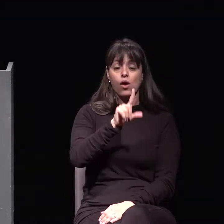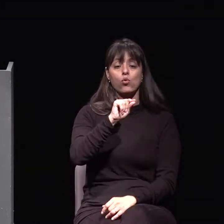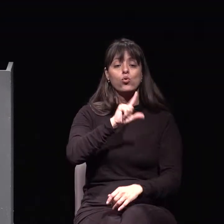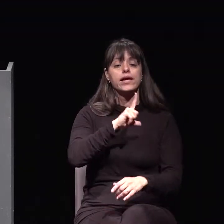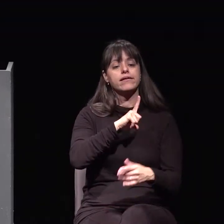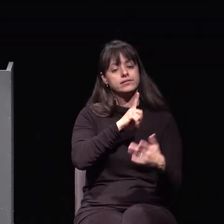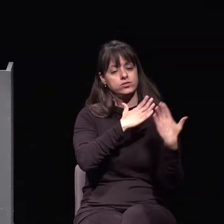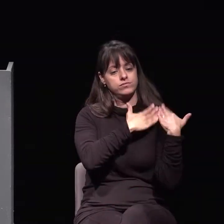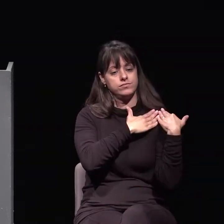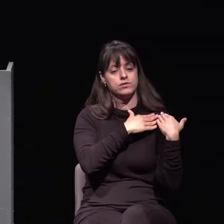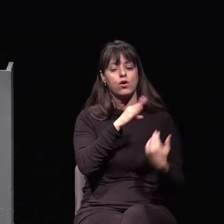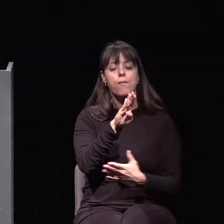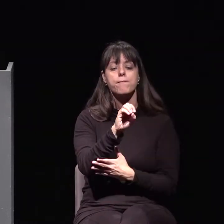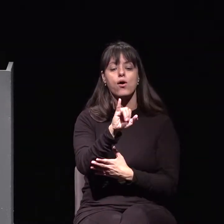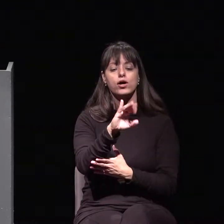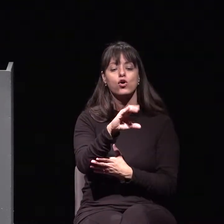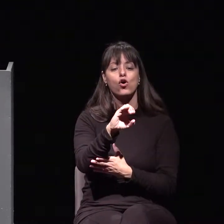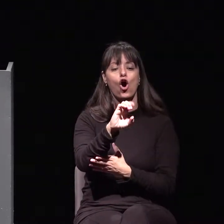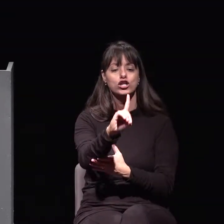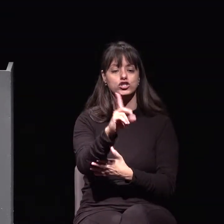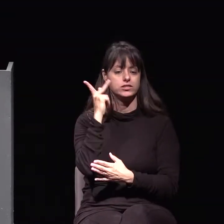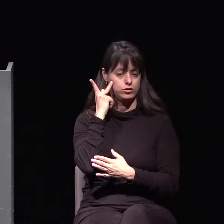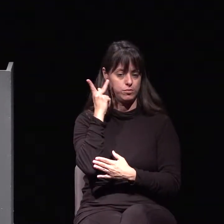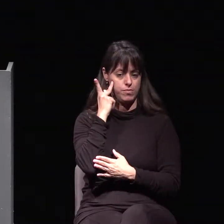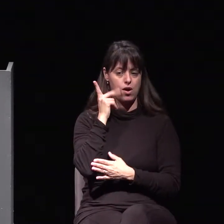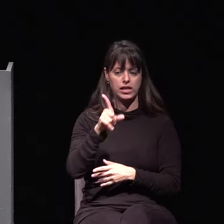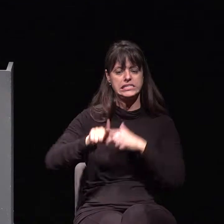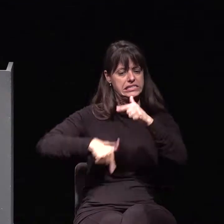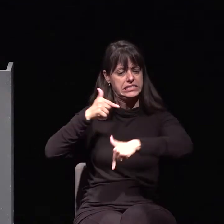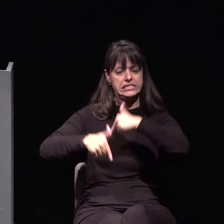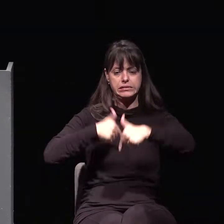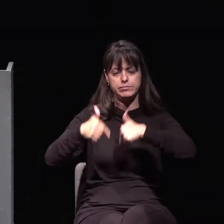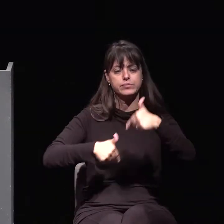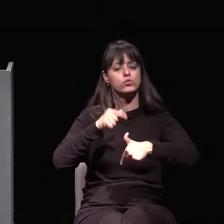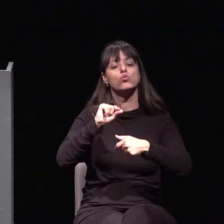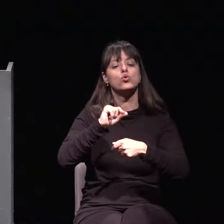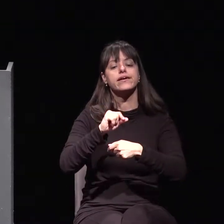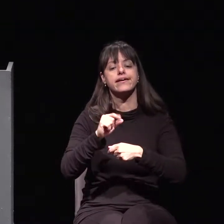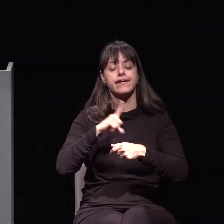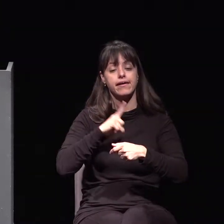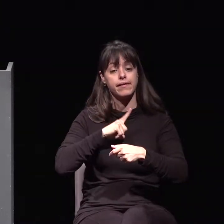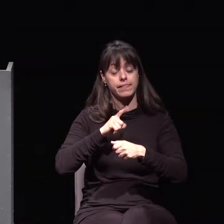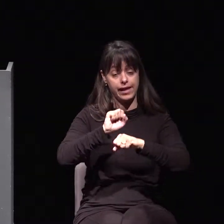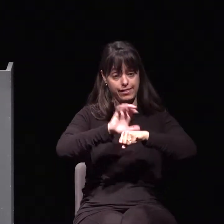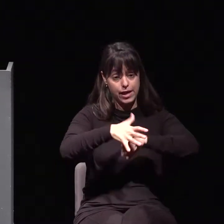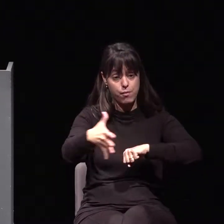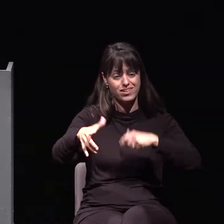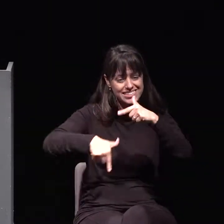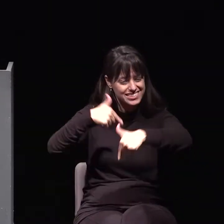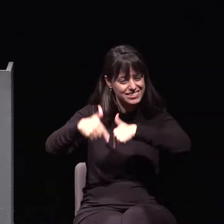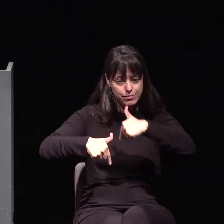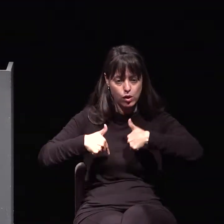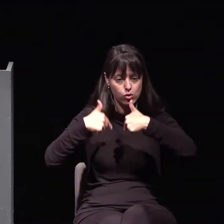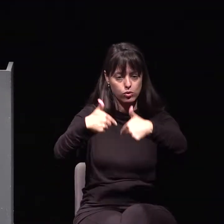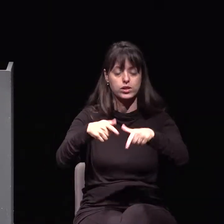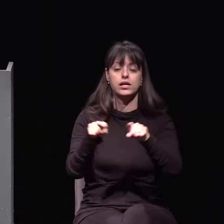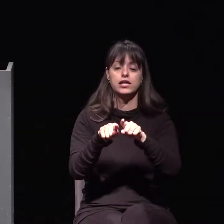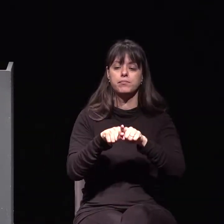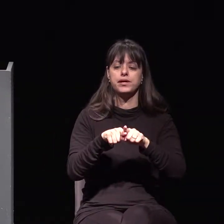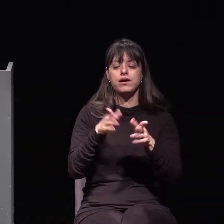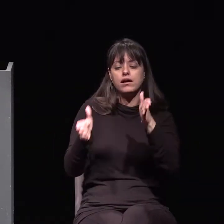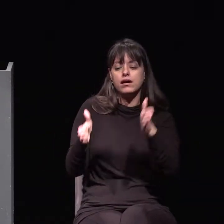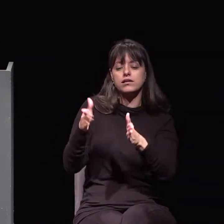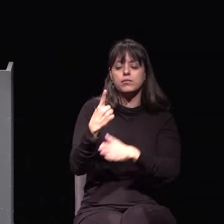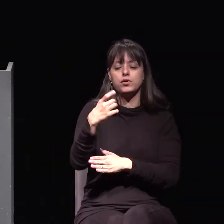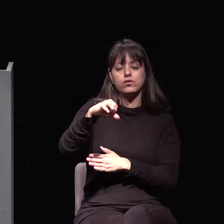do regime militar e atuou de forma incisiva na redemocratização. Entre 75 e 80, ela fez parte do jornal feminista Brasil